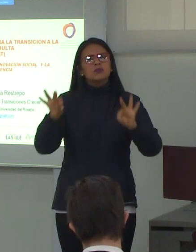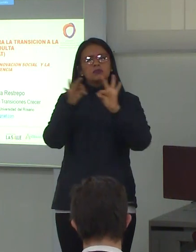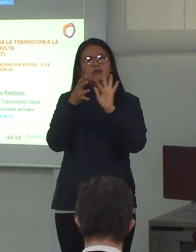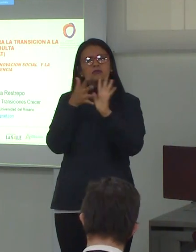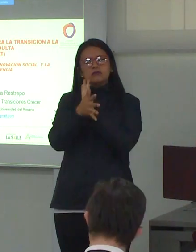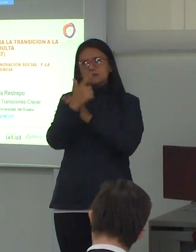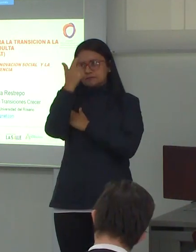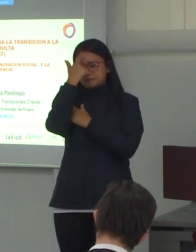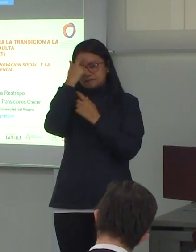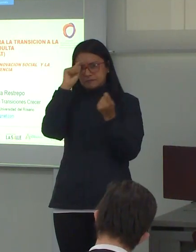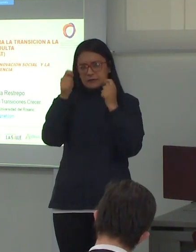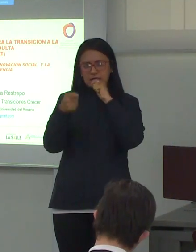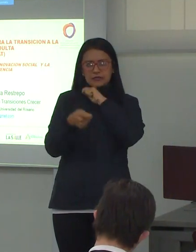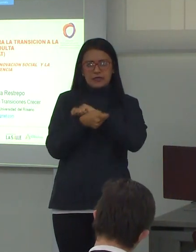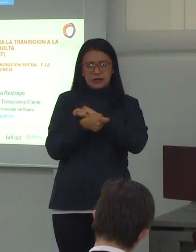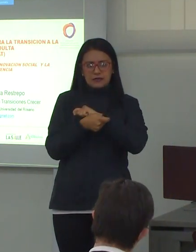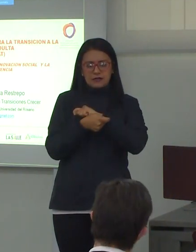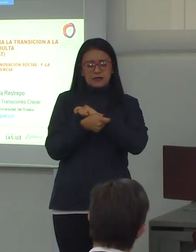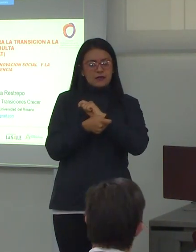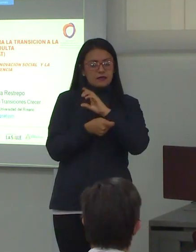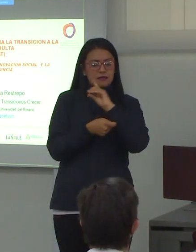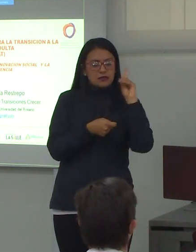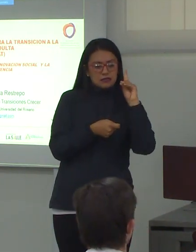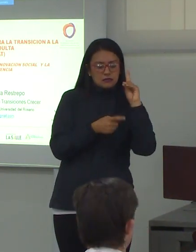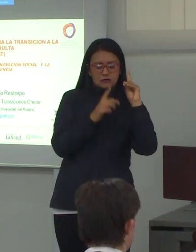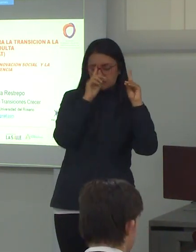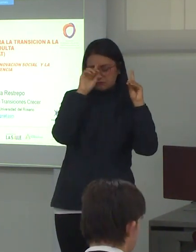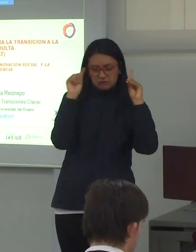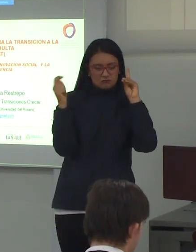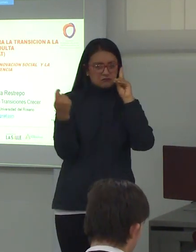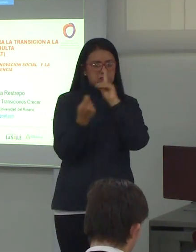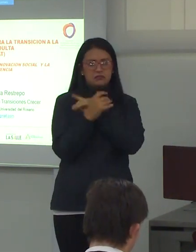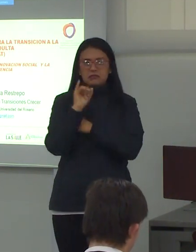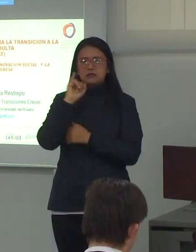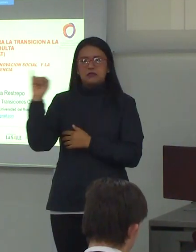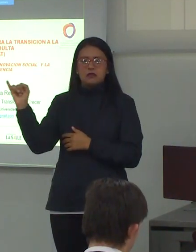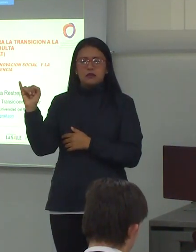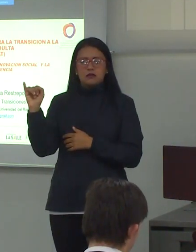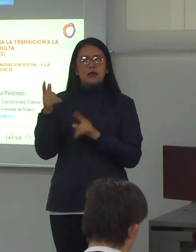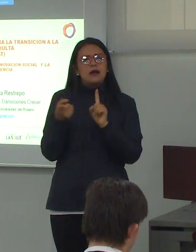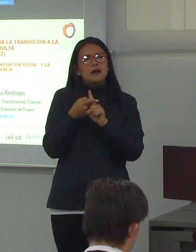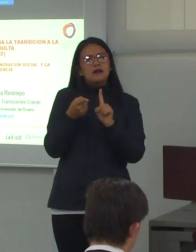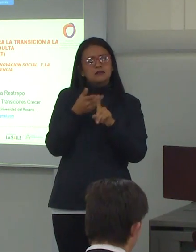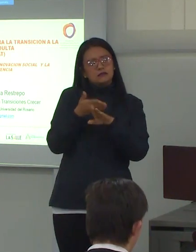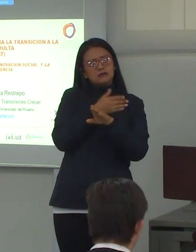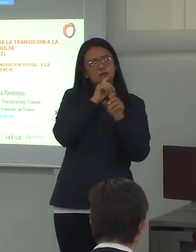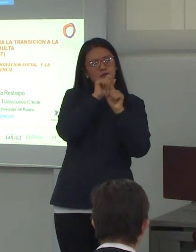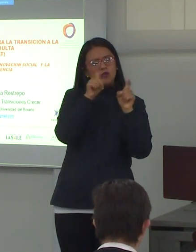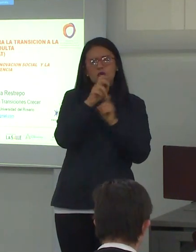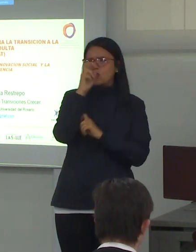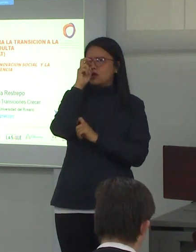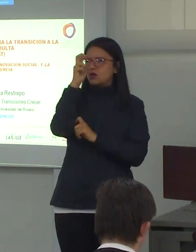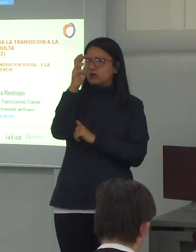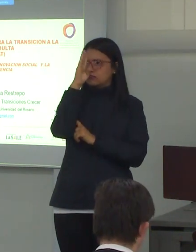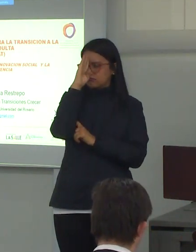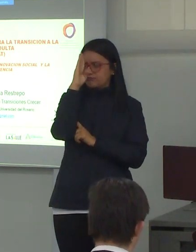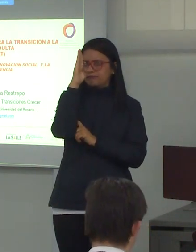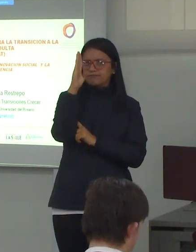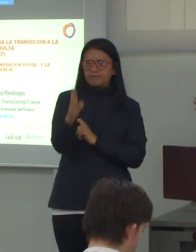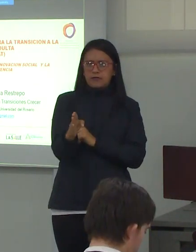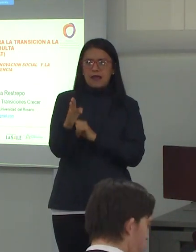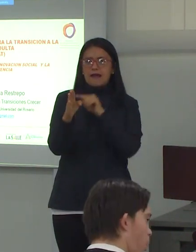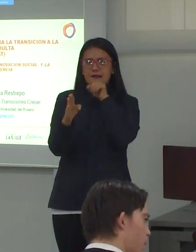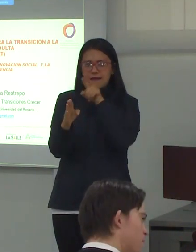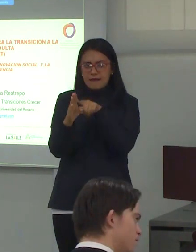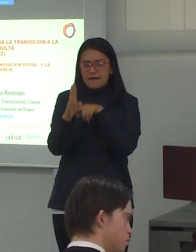el pensamiento de derecha a izquierda, es decir, tenemos que empezar a preguntarnos primero cuál es el norte, a dónde queremos ir y de